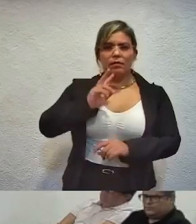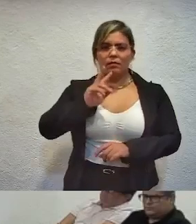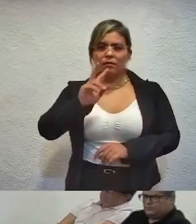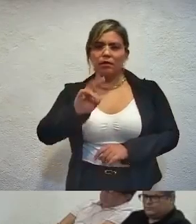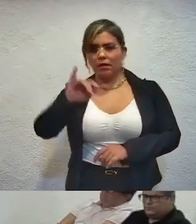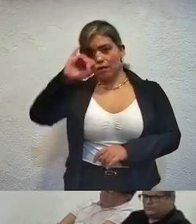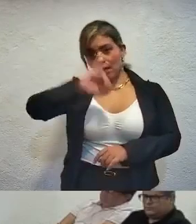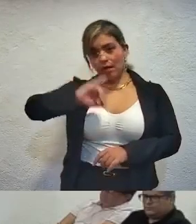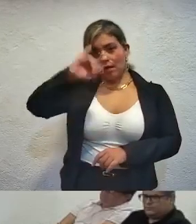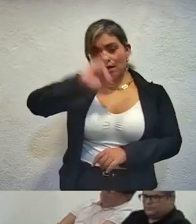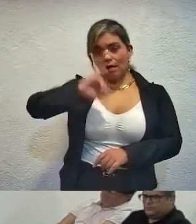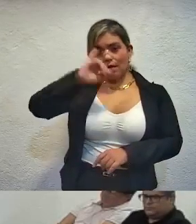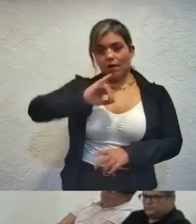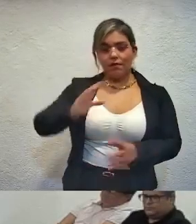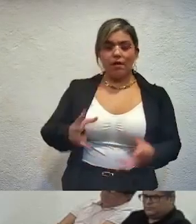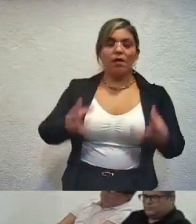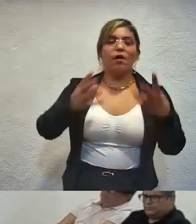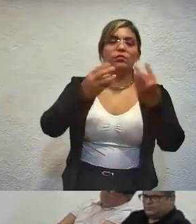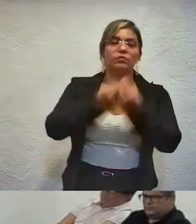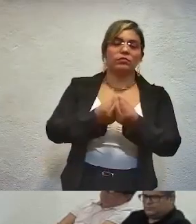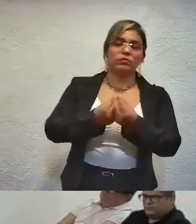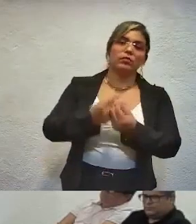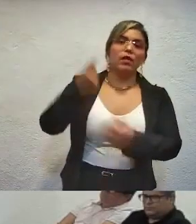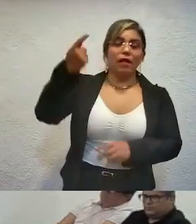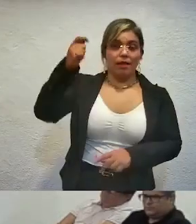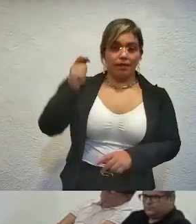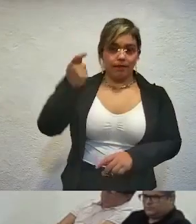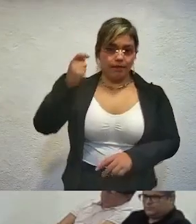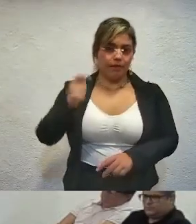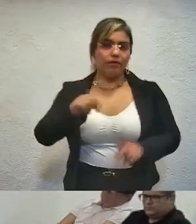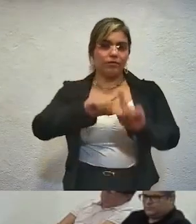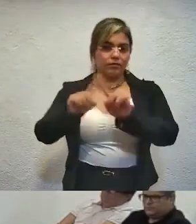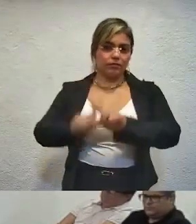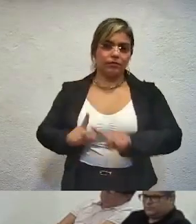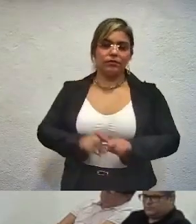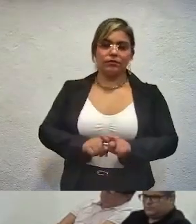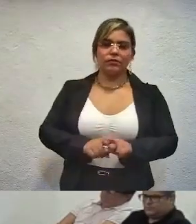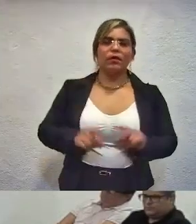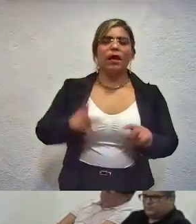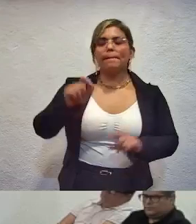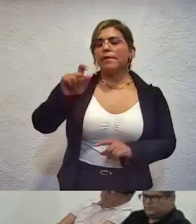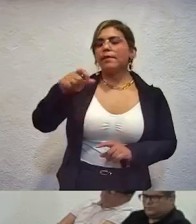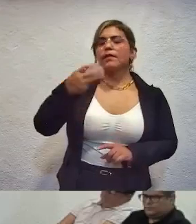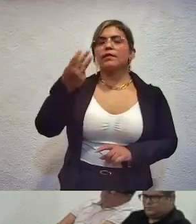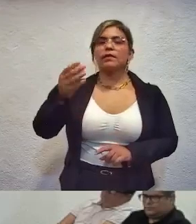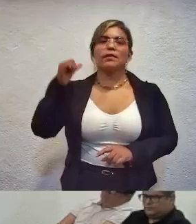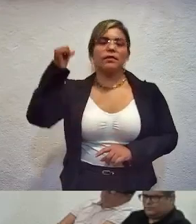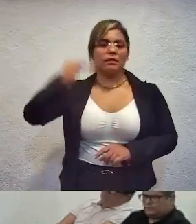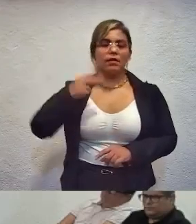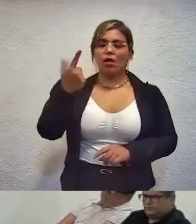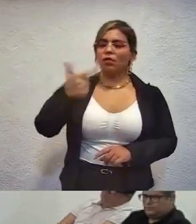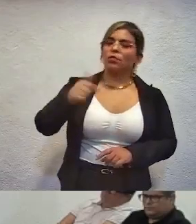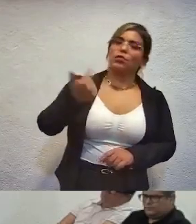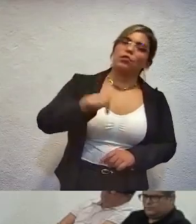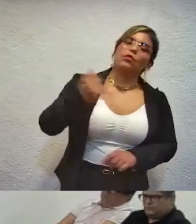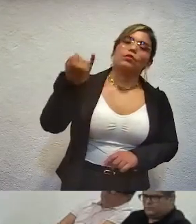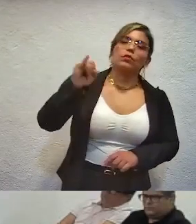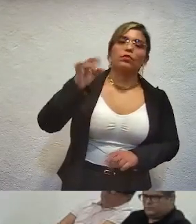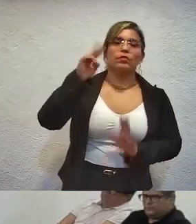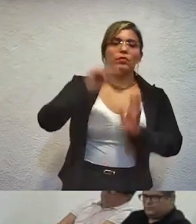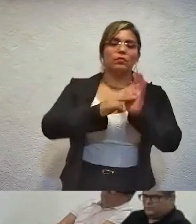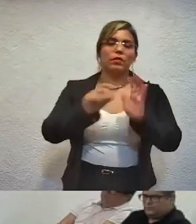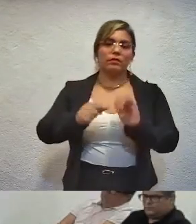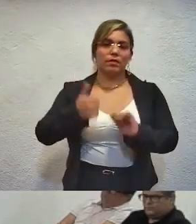Unidad Técnica de Oficialía Electoral del Instituto Electoral los días 23 de abril y 12 de junio de 2026 respecto de la